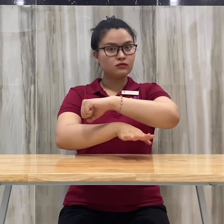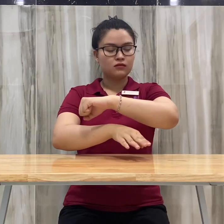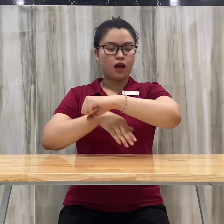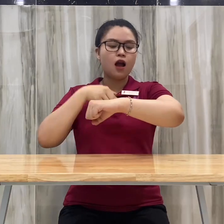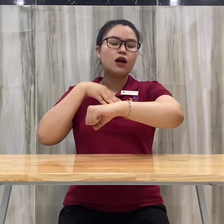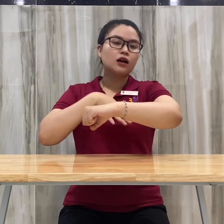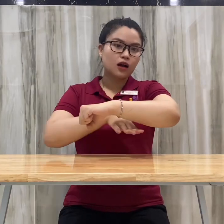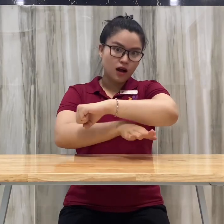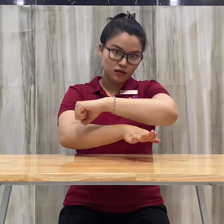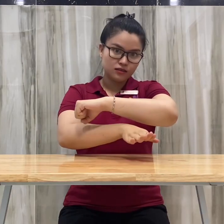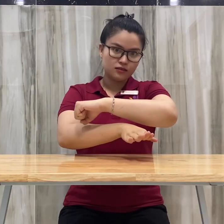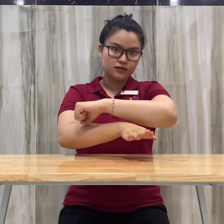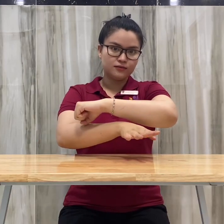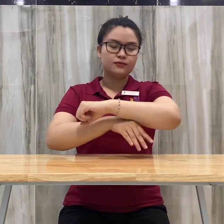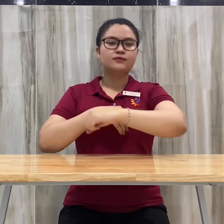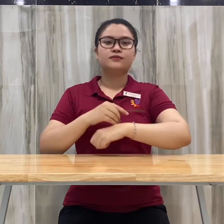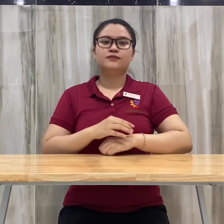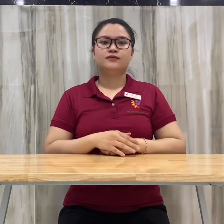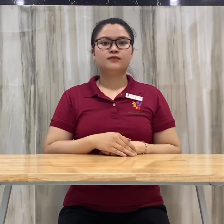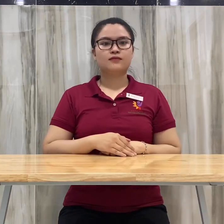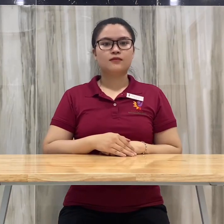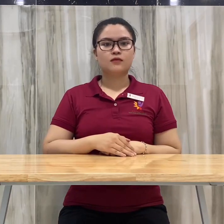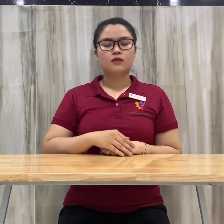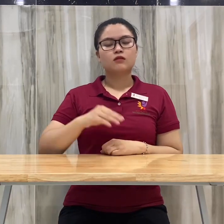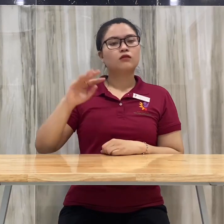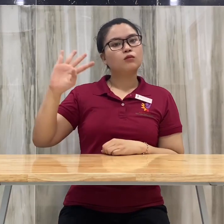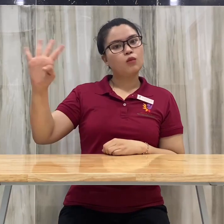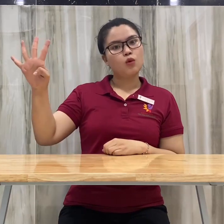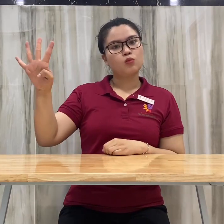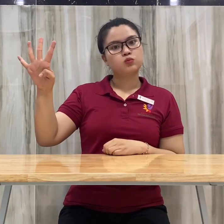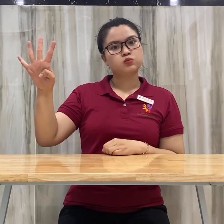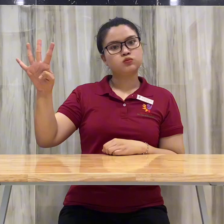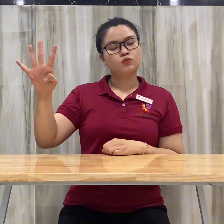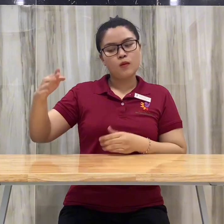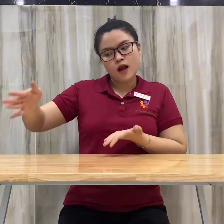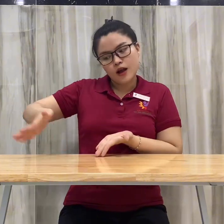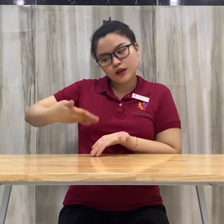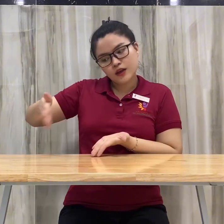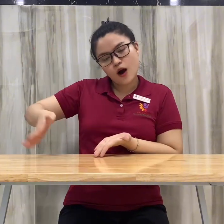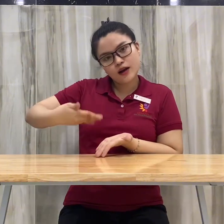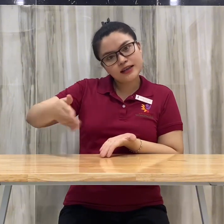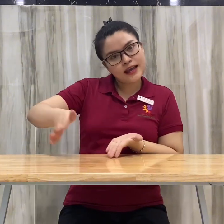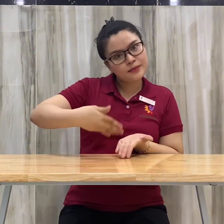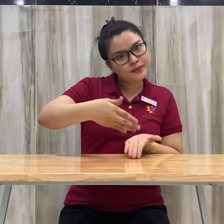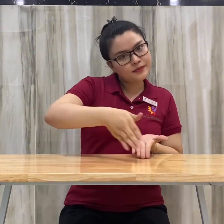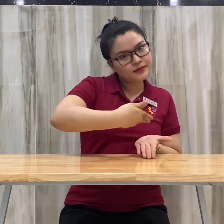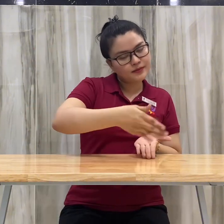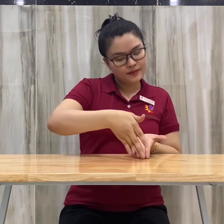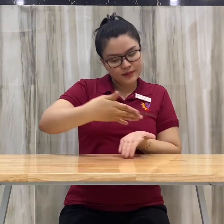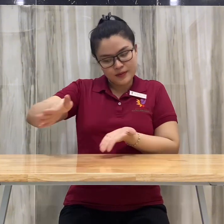Cất. Từ số 4, dọn dẹp, dọn dẹp.